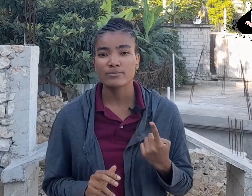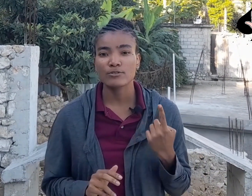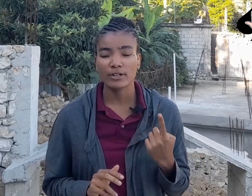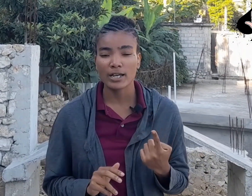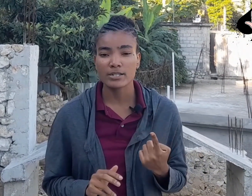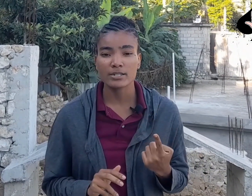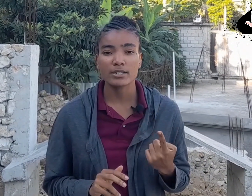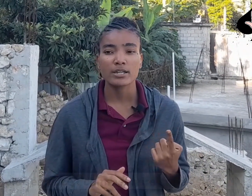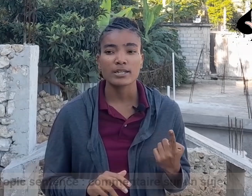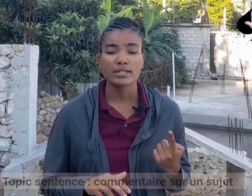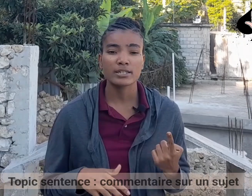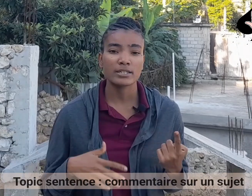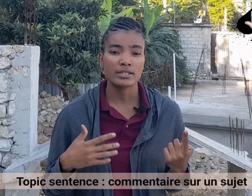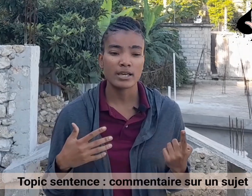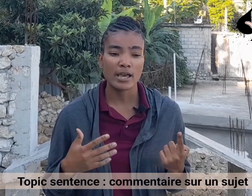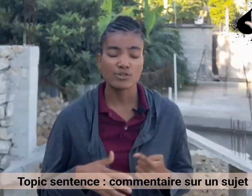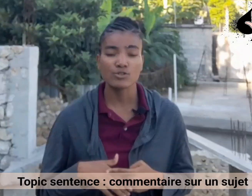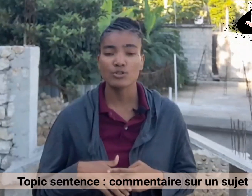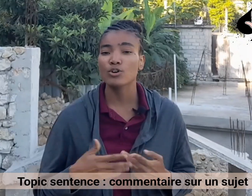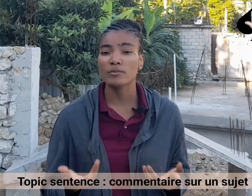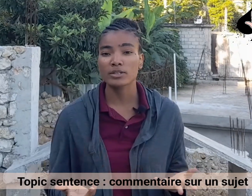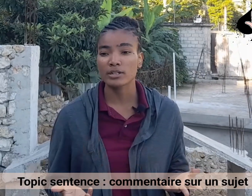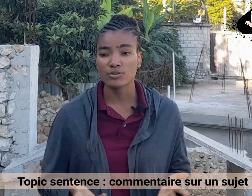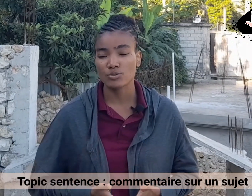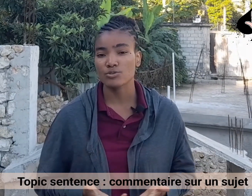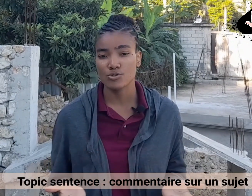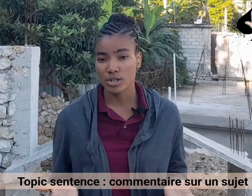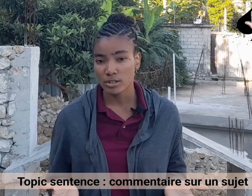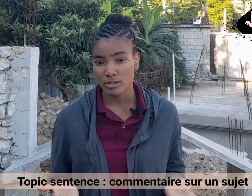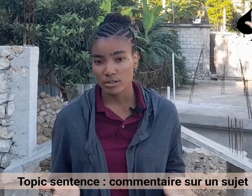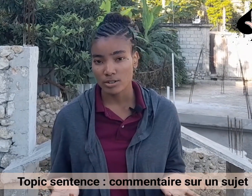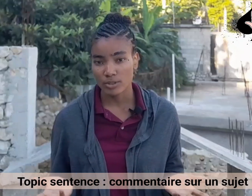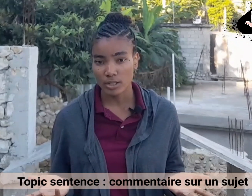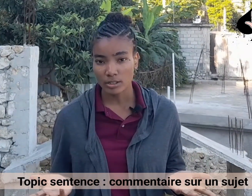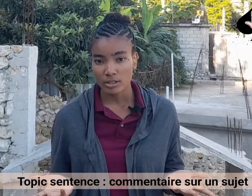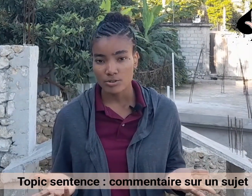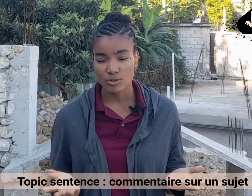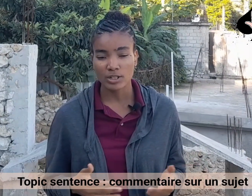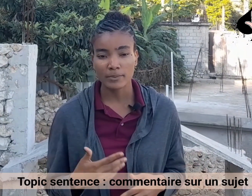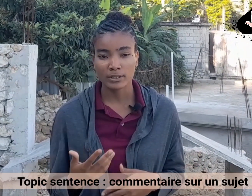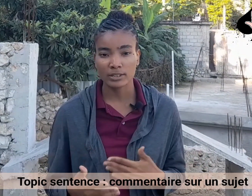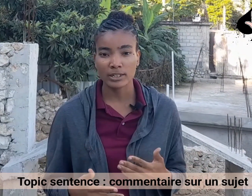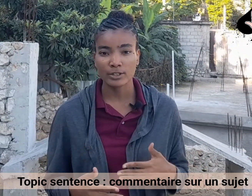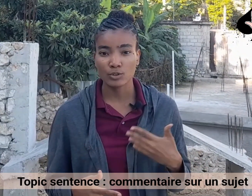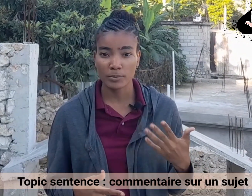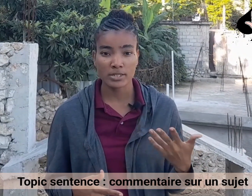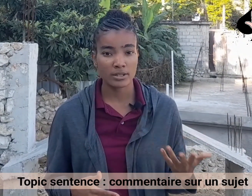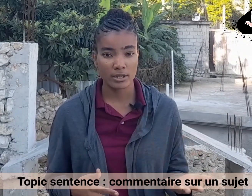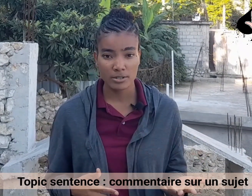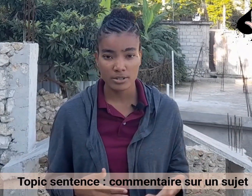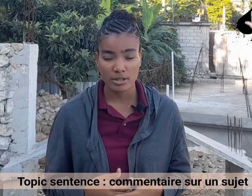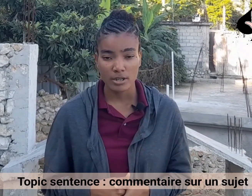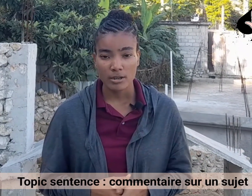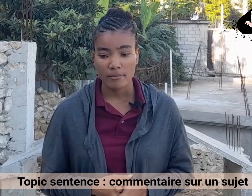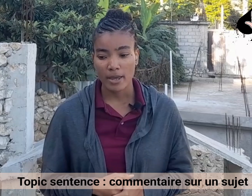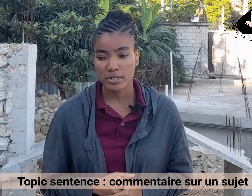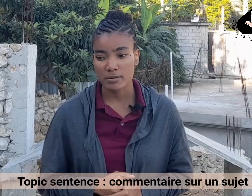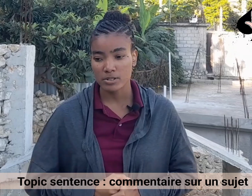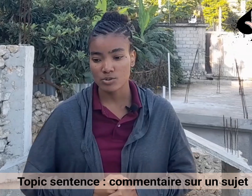de phrase qui est juste un commentaire sur un sujet, ok? Ce qu'on appelle en anglais topic sentence. Par exemple, si je dis